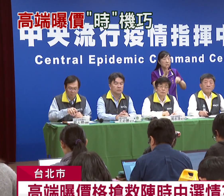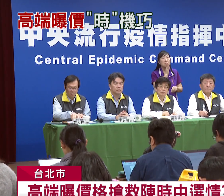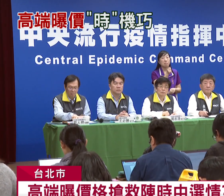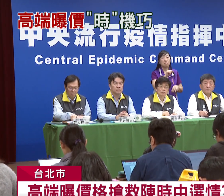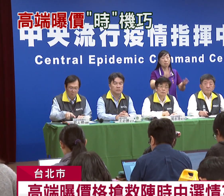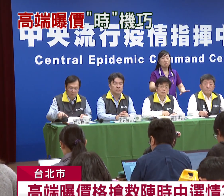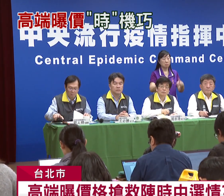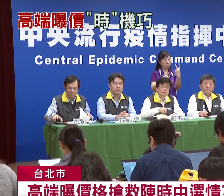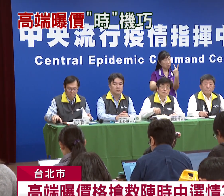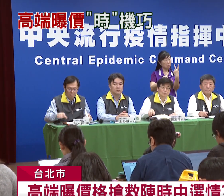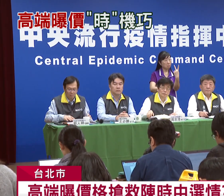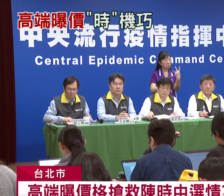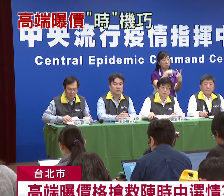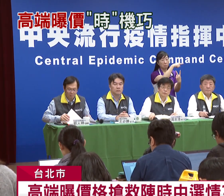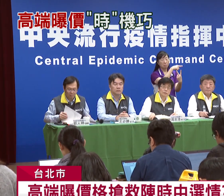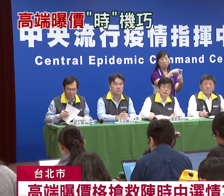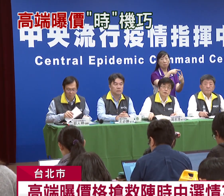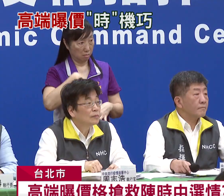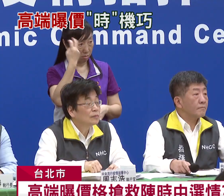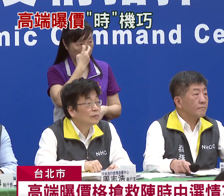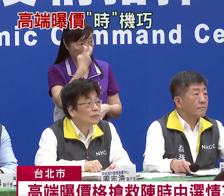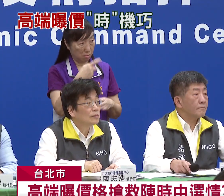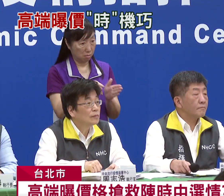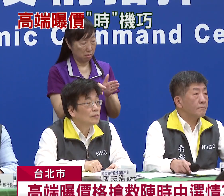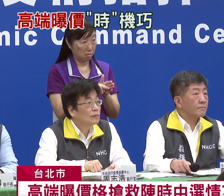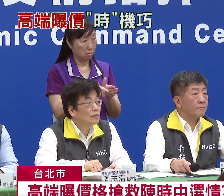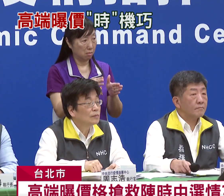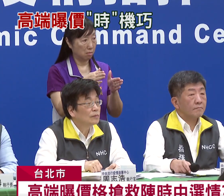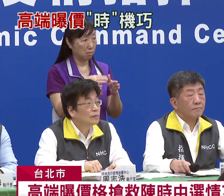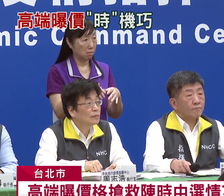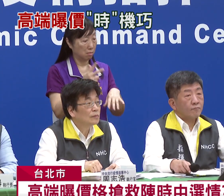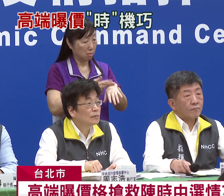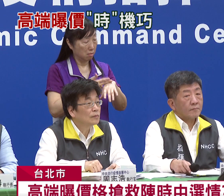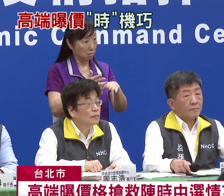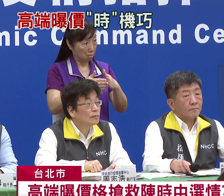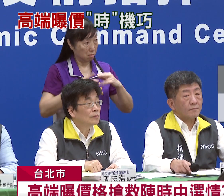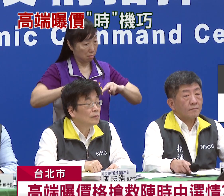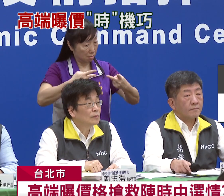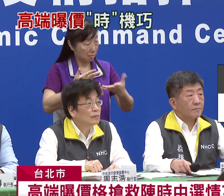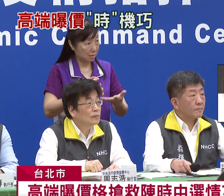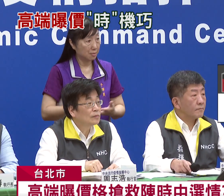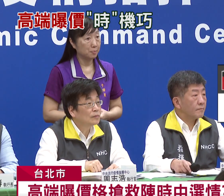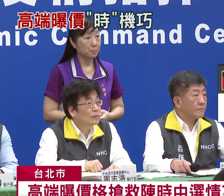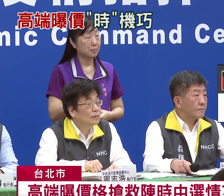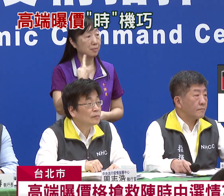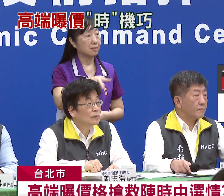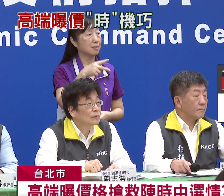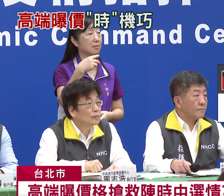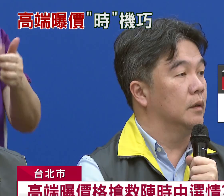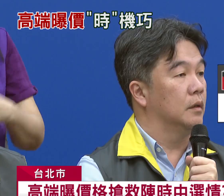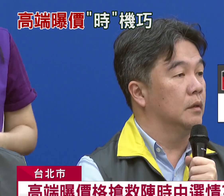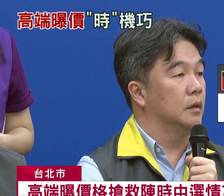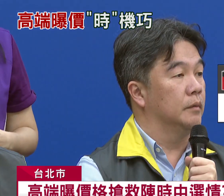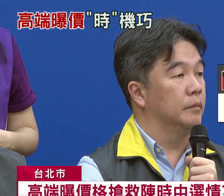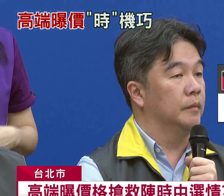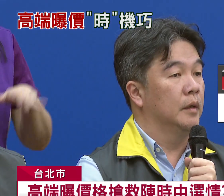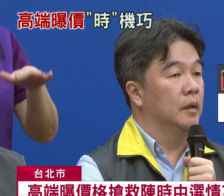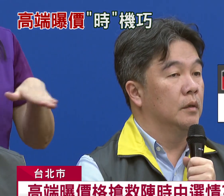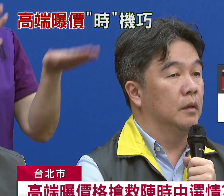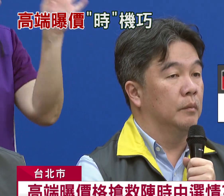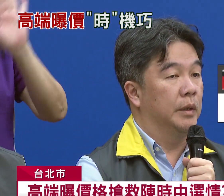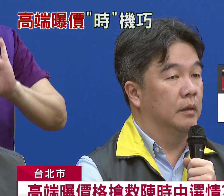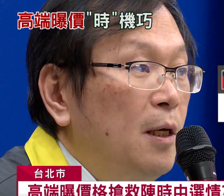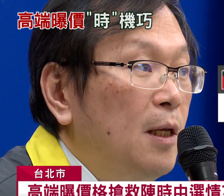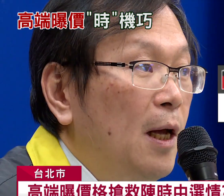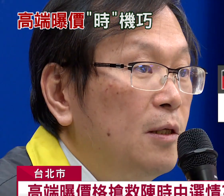陈时中卸下指挥官和昔日老战友们关系还是很密切。10月27号，卫福部长薛瑞元、指挥官王必